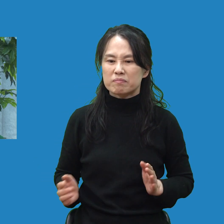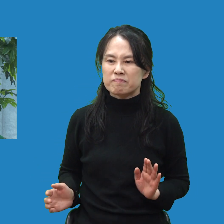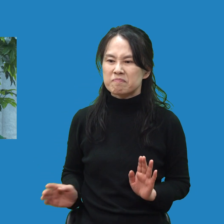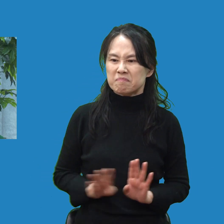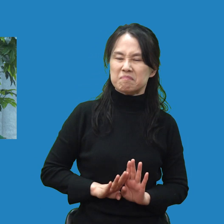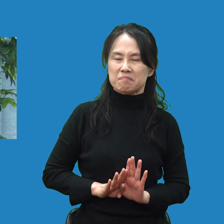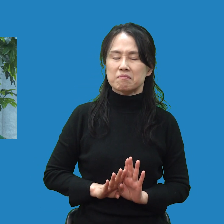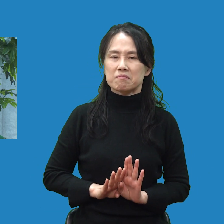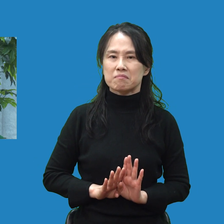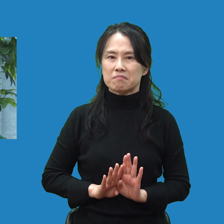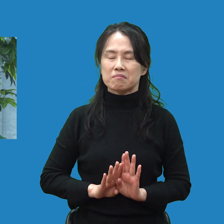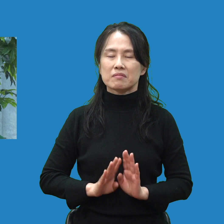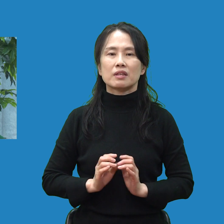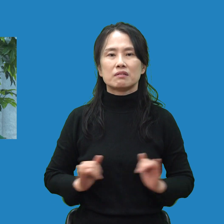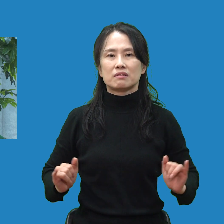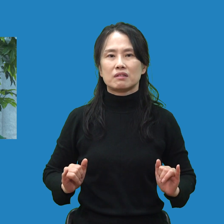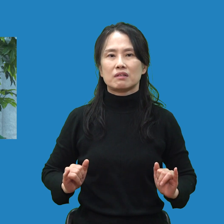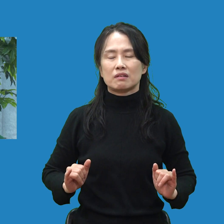거예요.